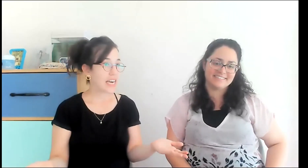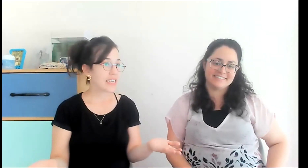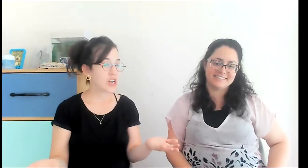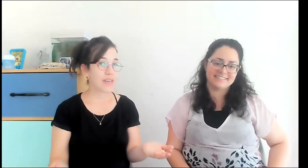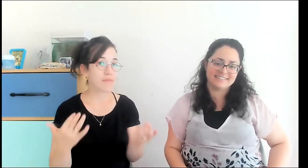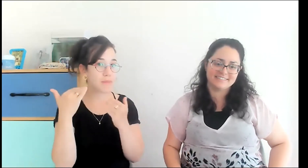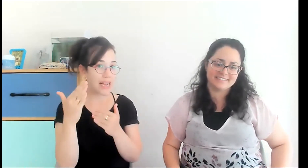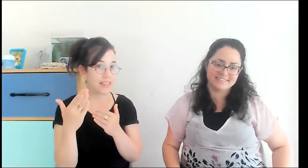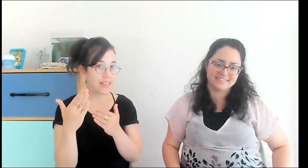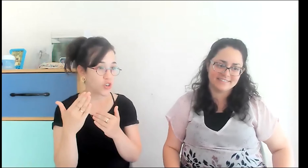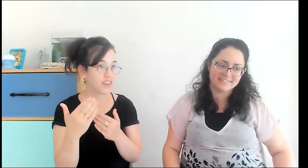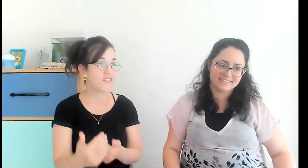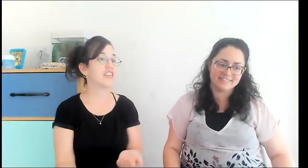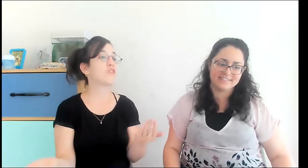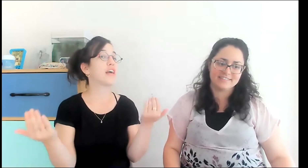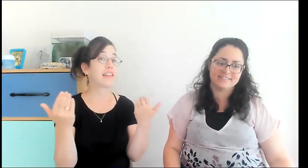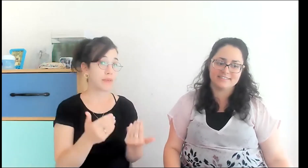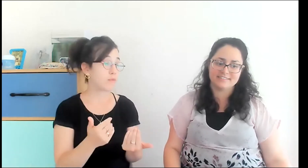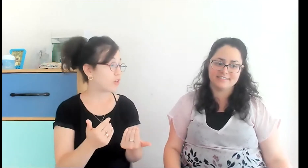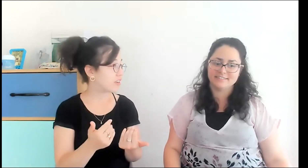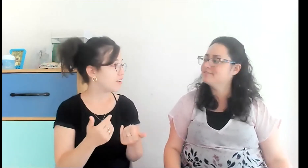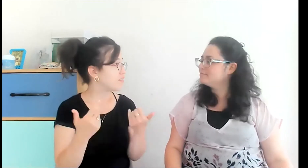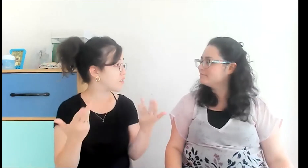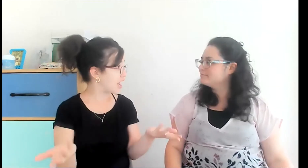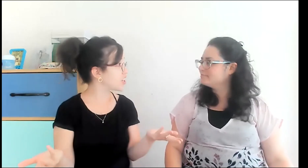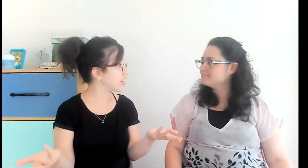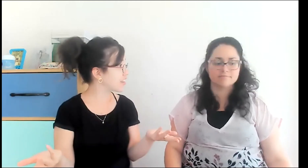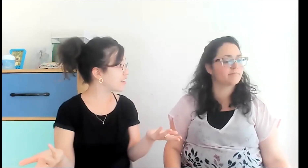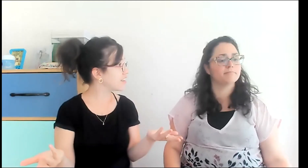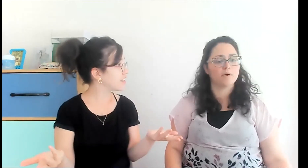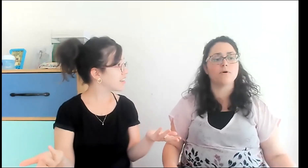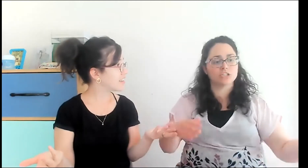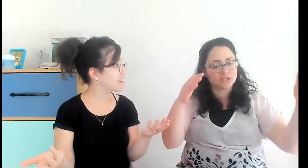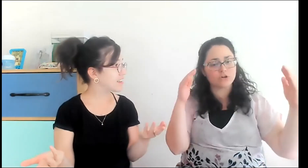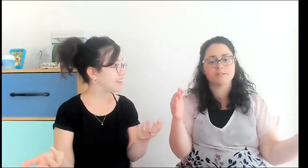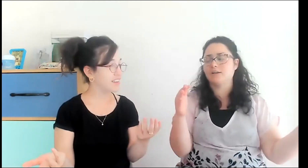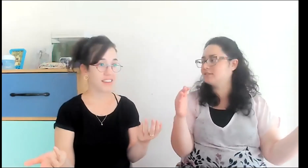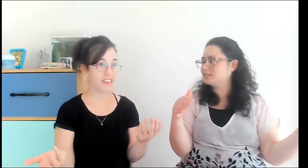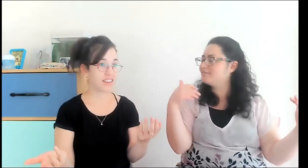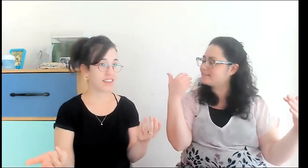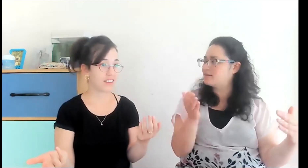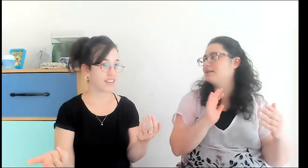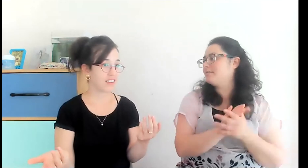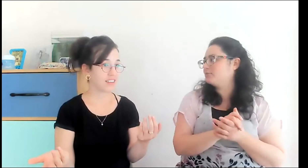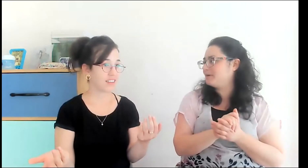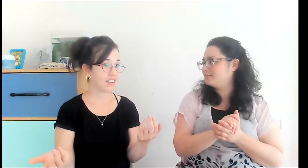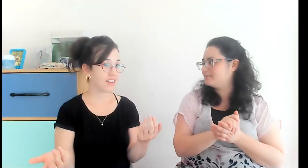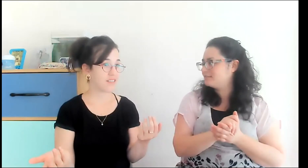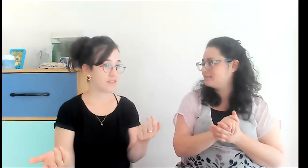אז יש לנו בעצם את הבית הראשון, ויש לנו את הפזמון. אפשר לשיר. בואו נשיר את כל מה שהיה לנו עד עכשיו, ואז אנחנו נלמד עוד בית.